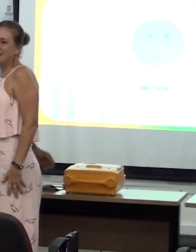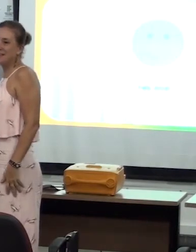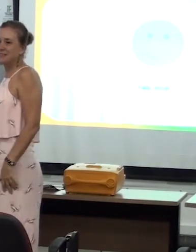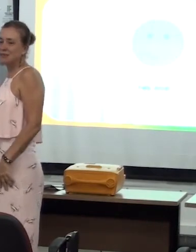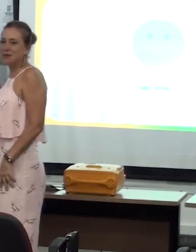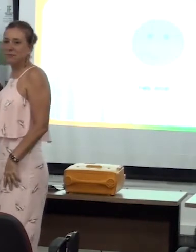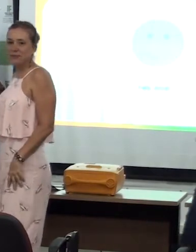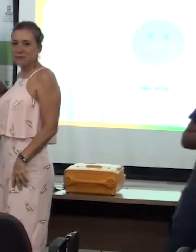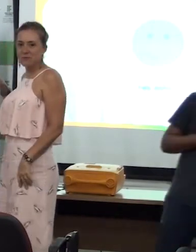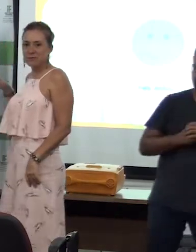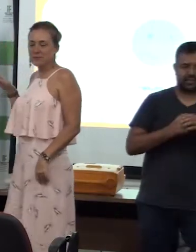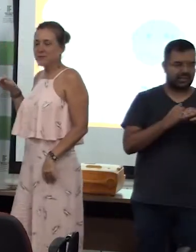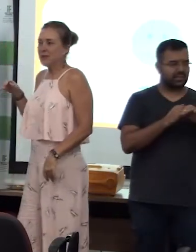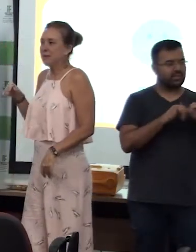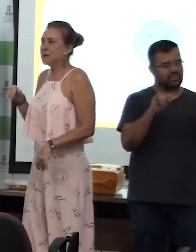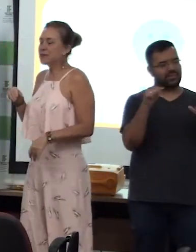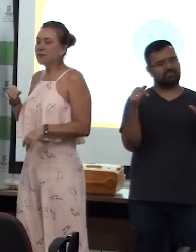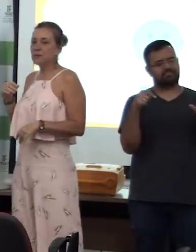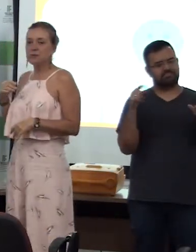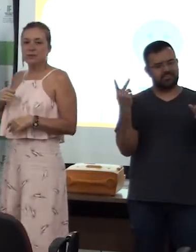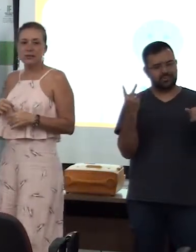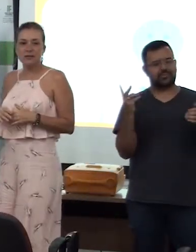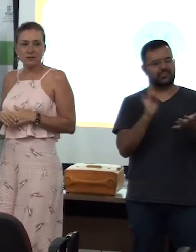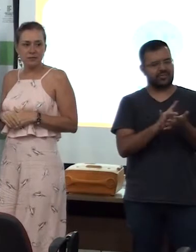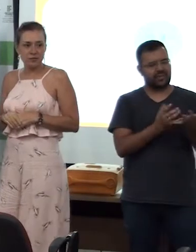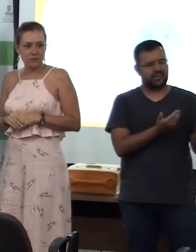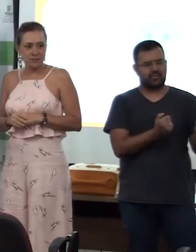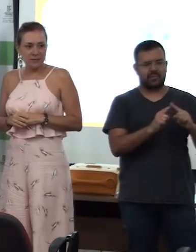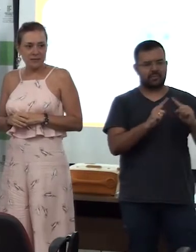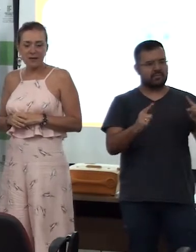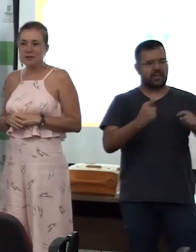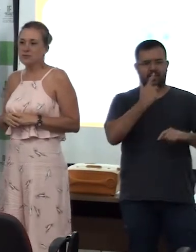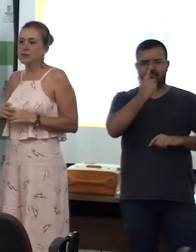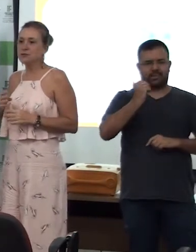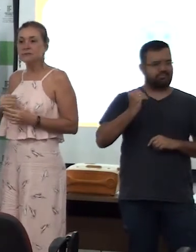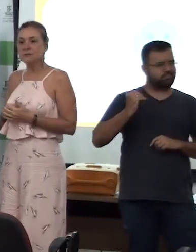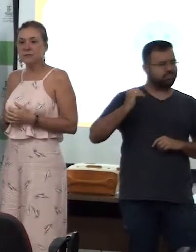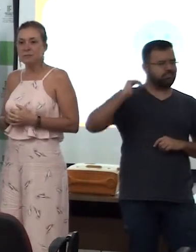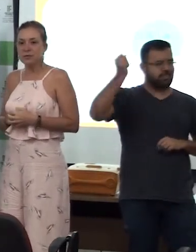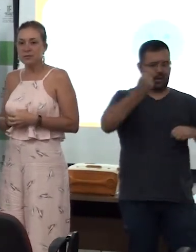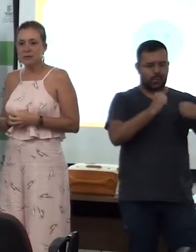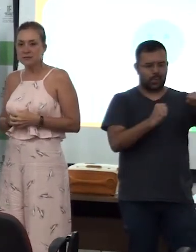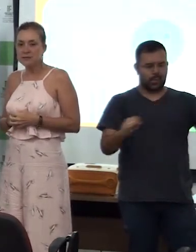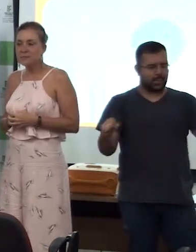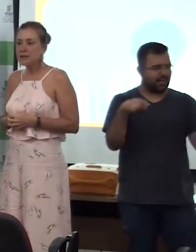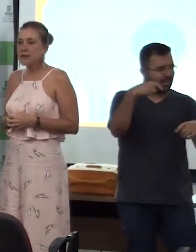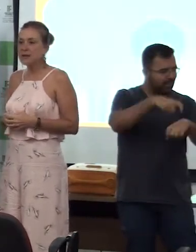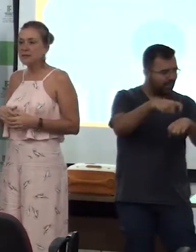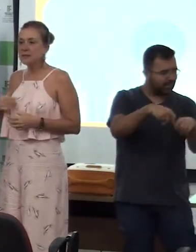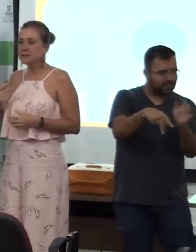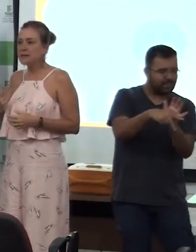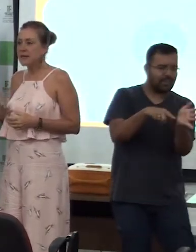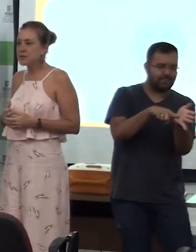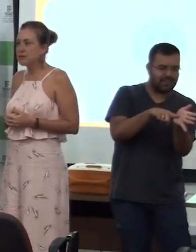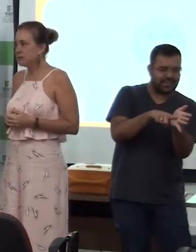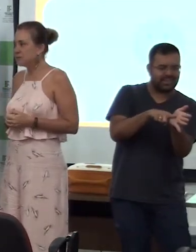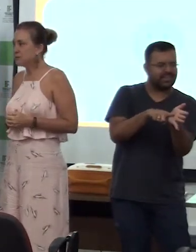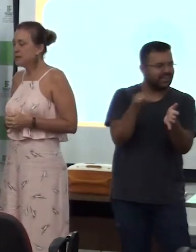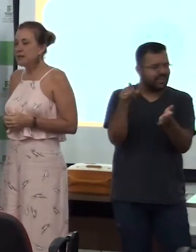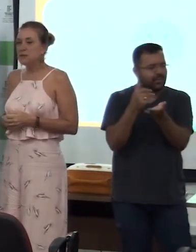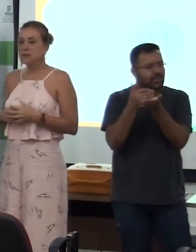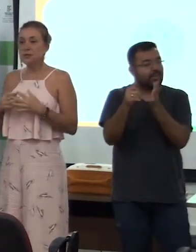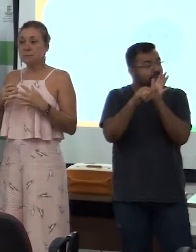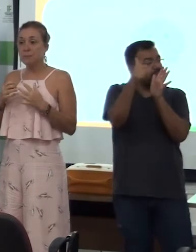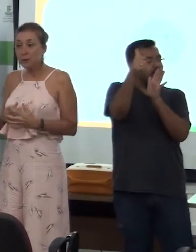Queria dizer que são novinhos, mas que foram gigantes na hora de desenvolver pesquisa, eram iniciais